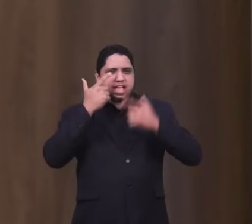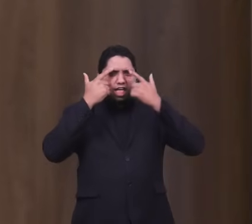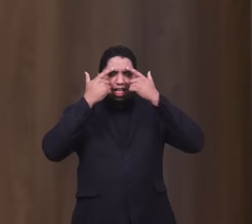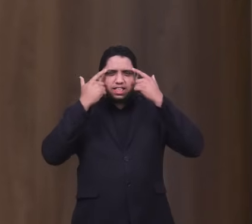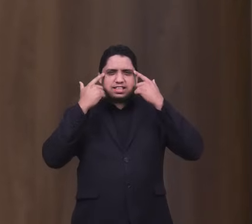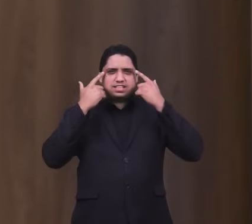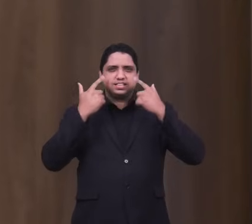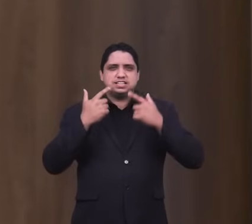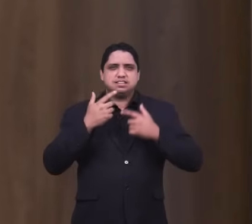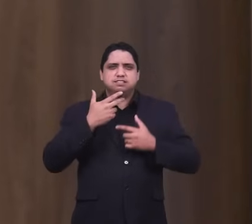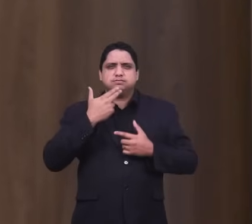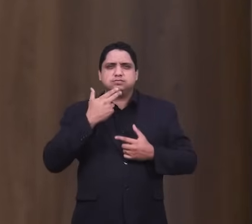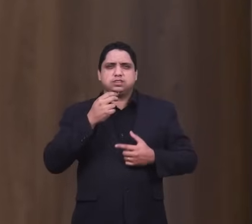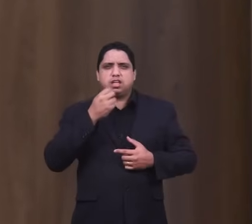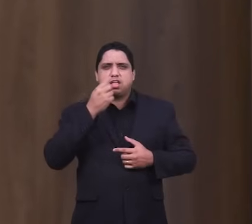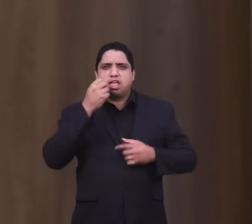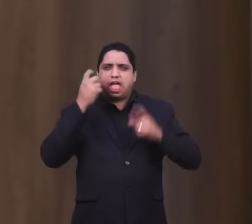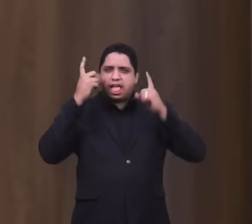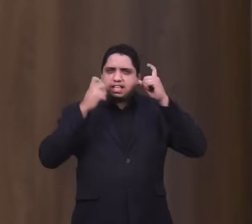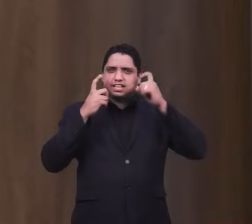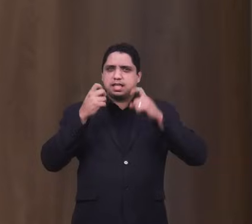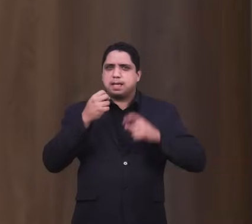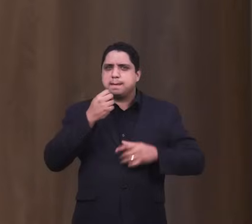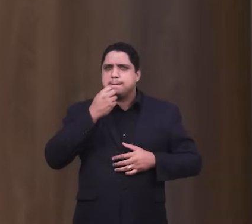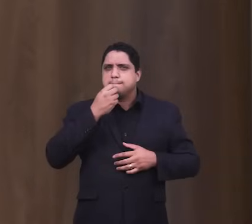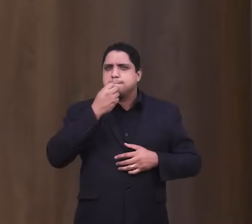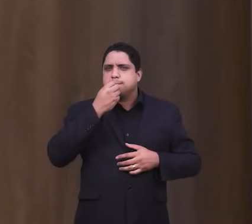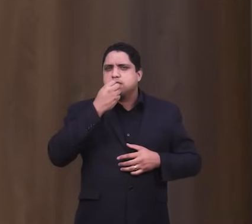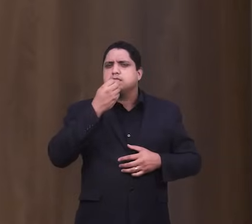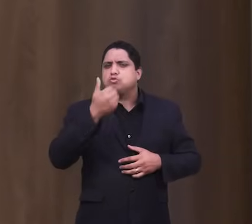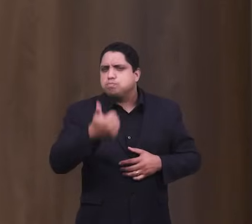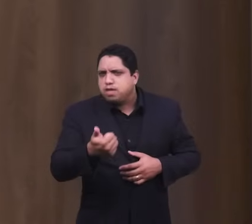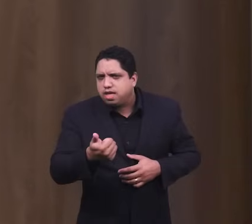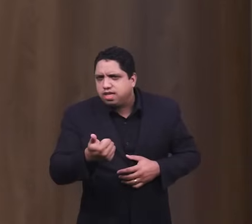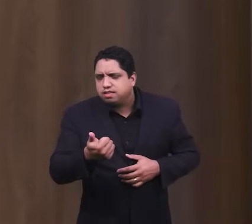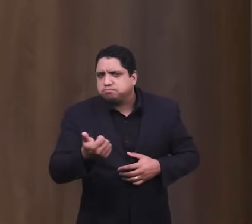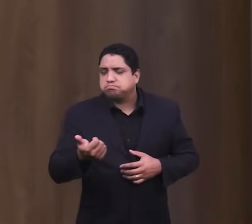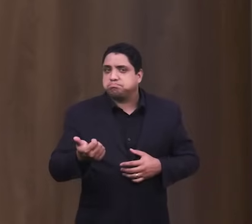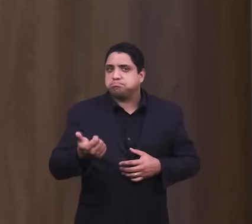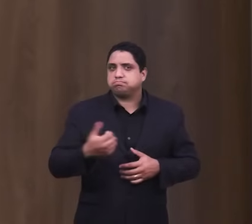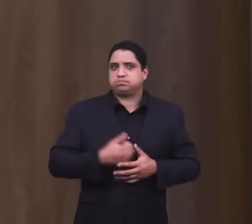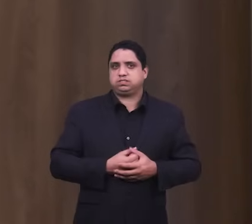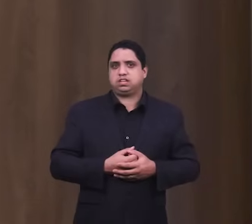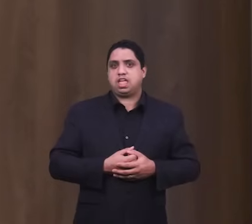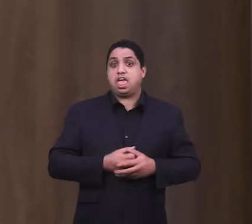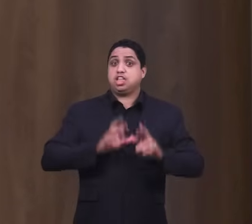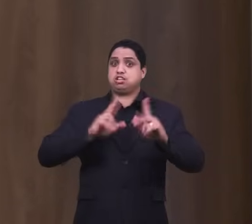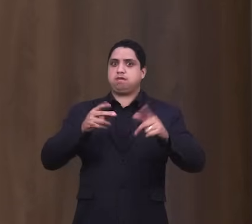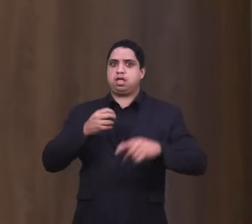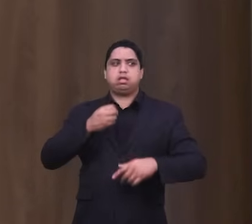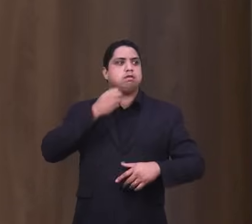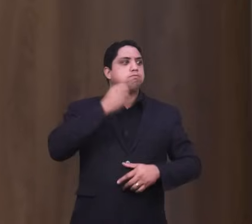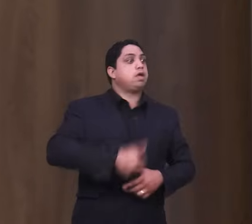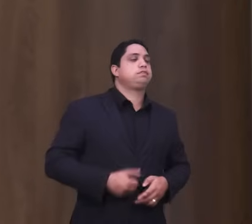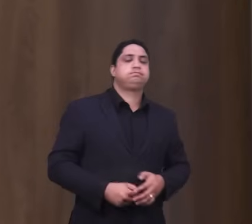a projeção do meu queixo. Olha aqui. Tudo bem? Tudo